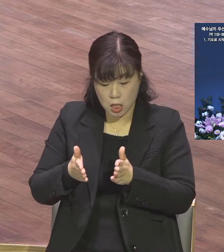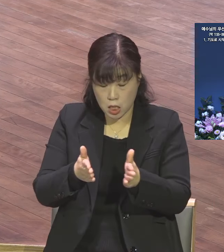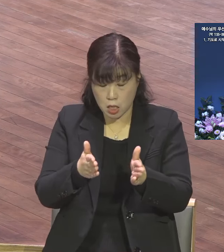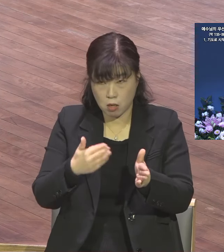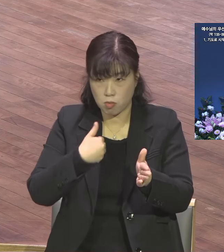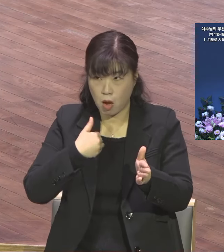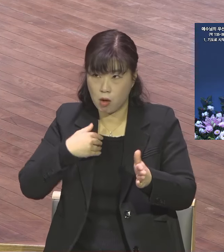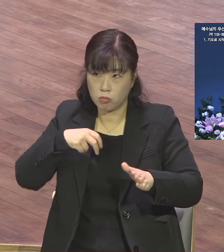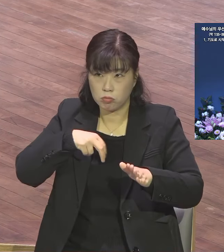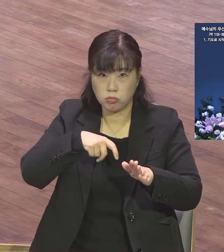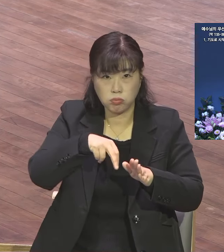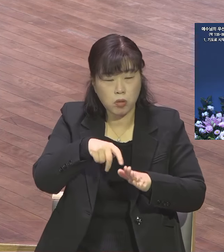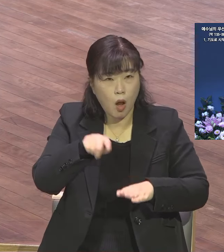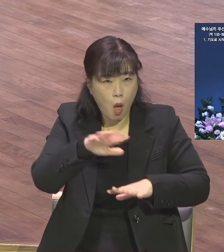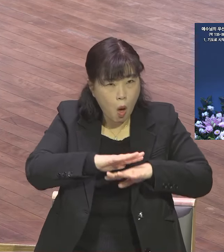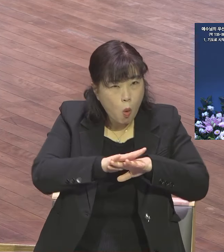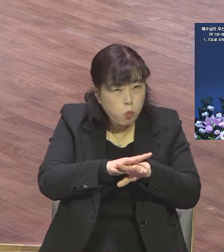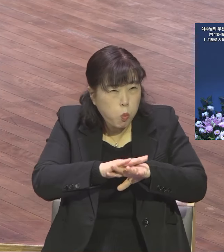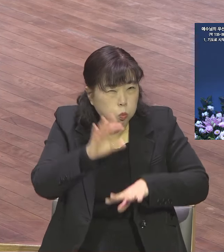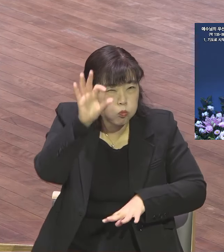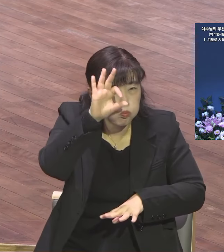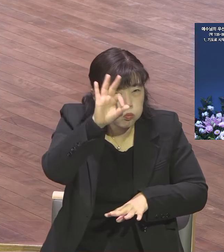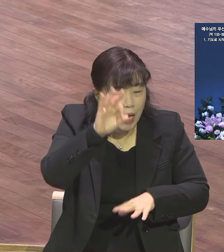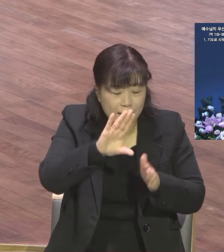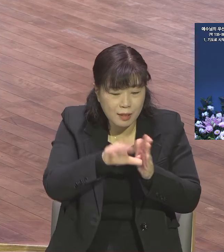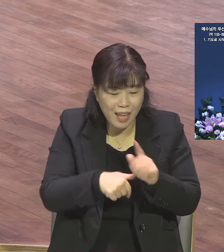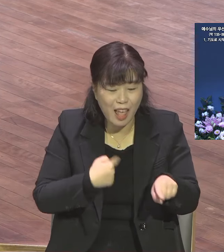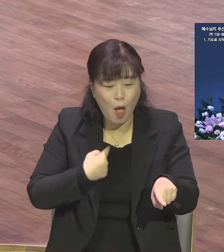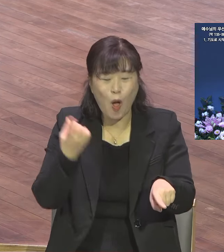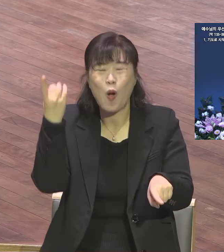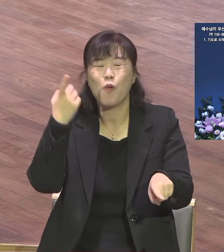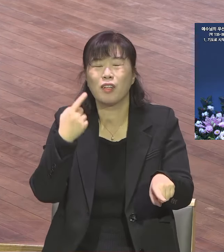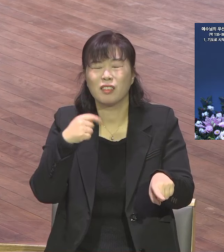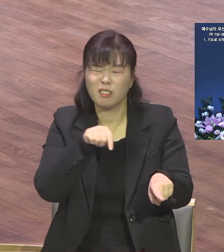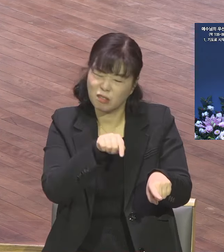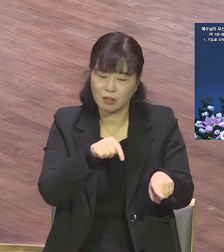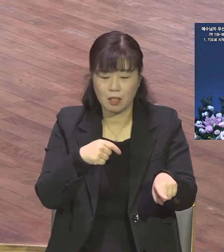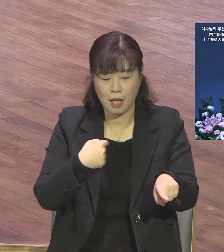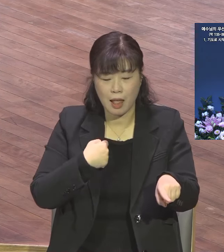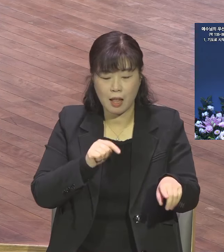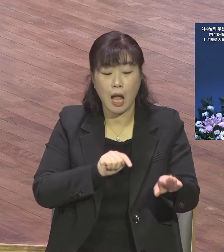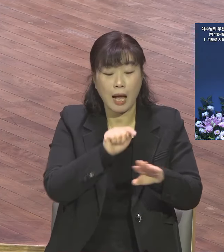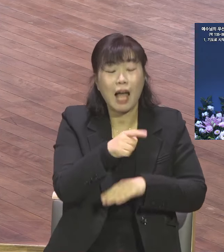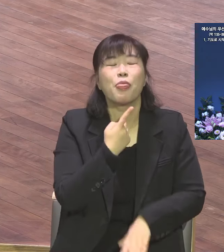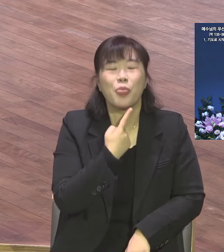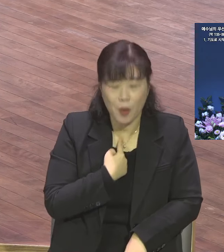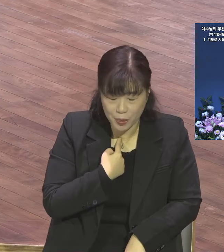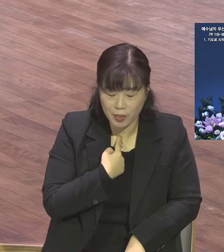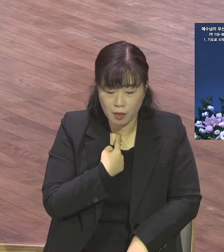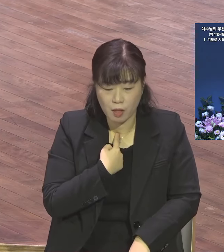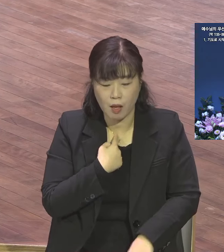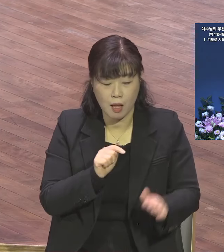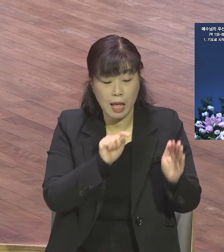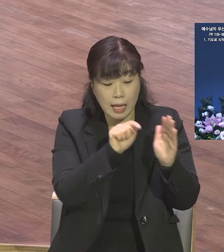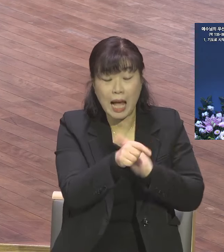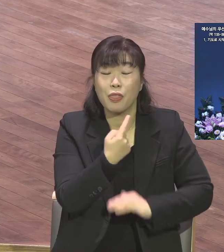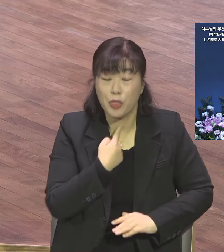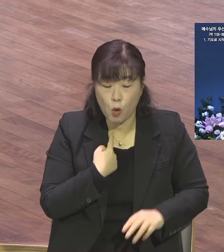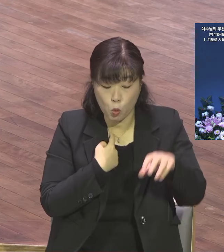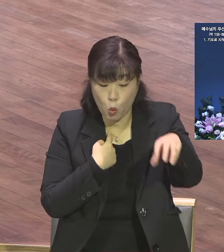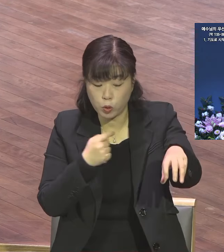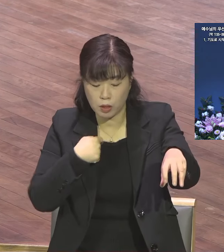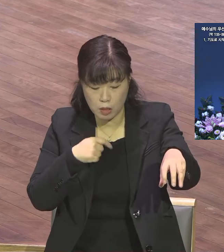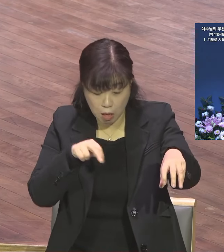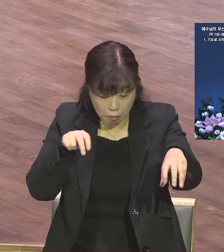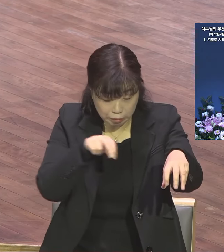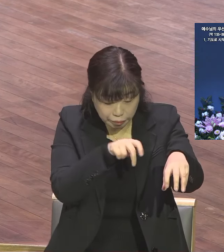그렇게 5분, 10분입니다. 5분. 저녁에 잠잘 때 5분. 5분, 10분입니다. 5분,